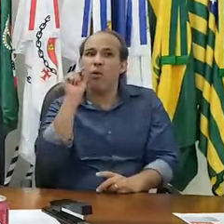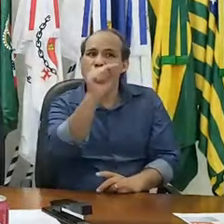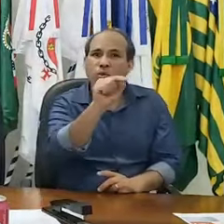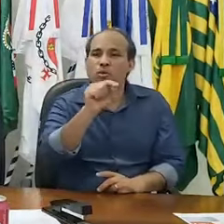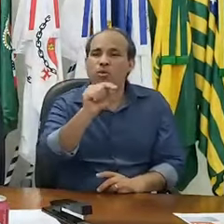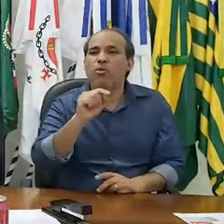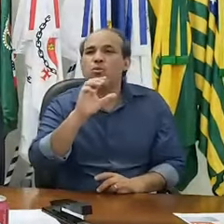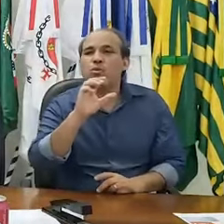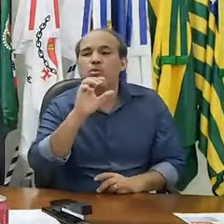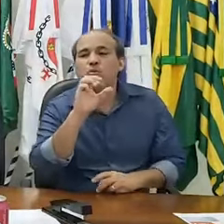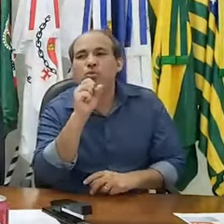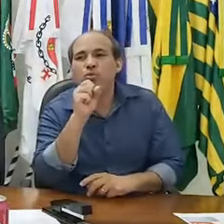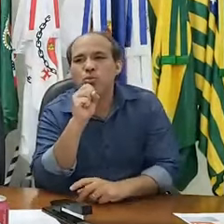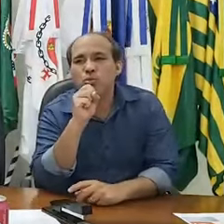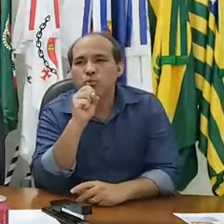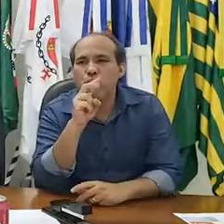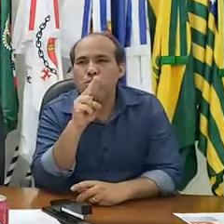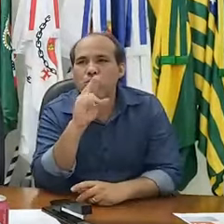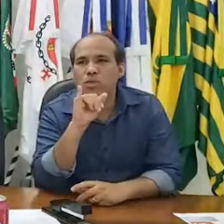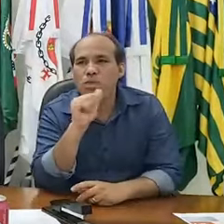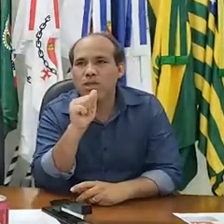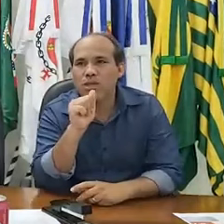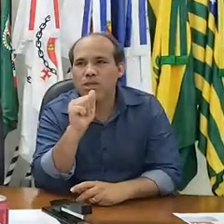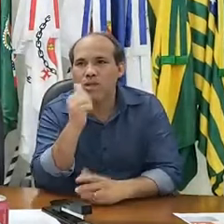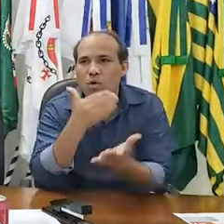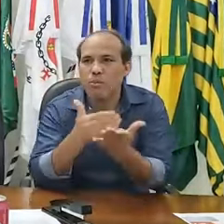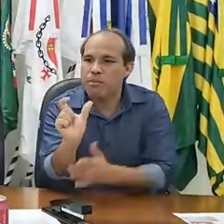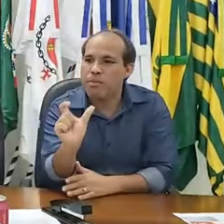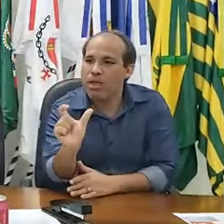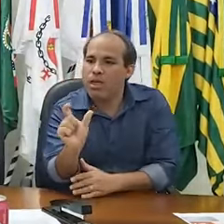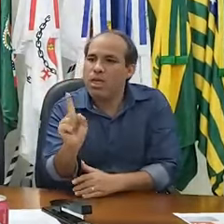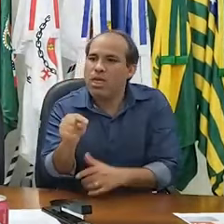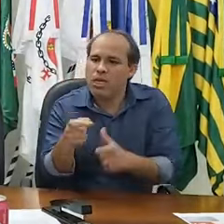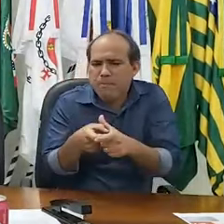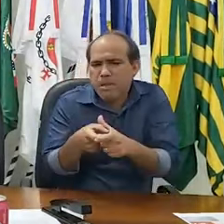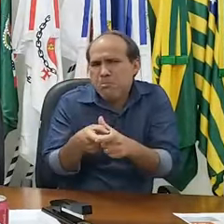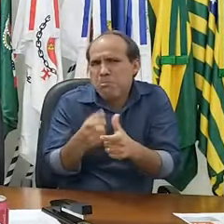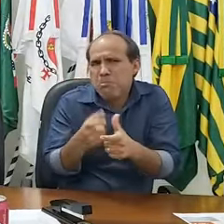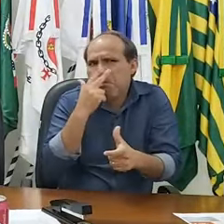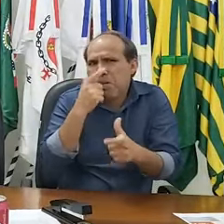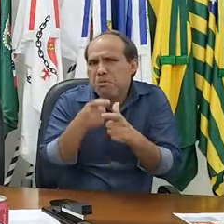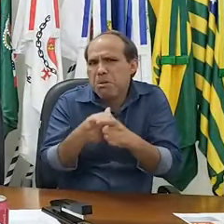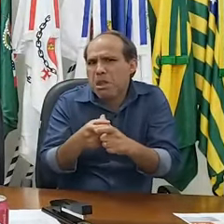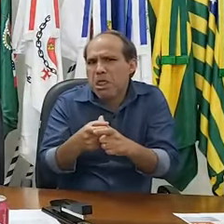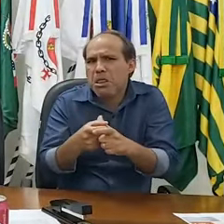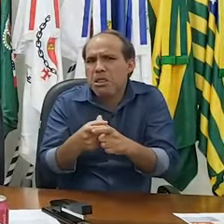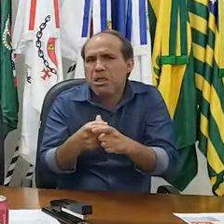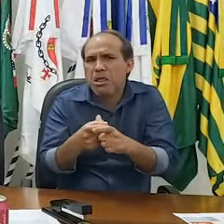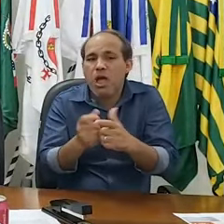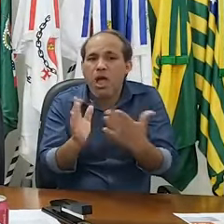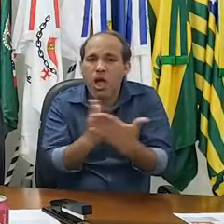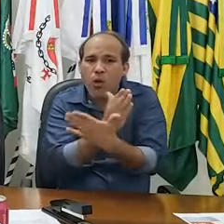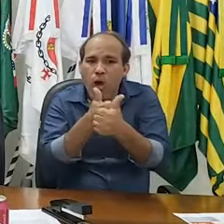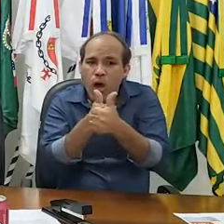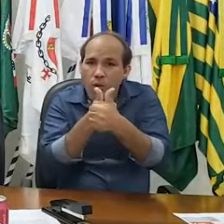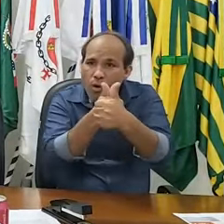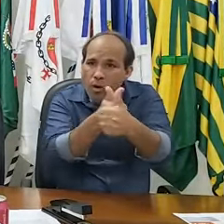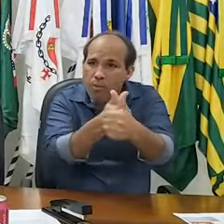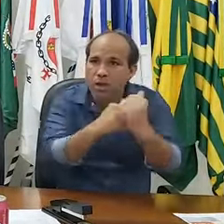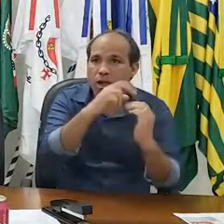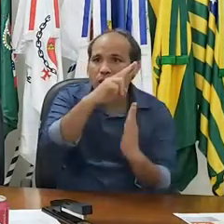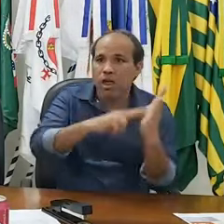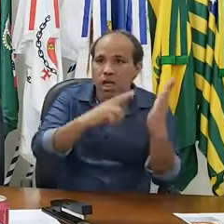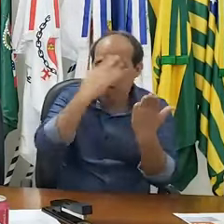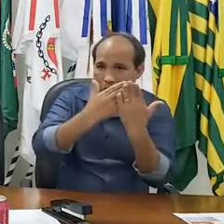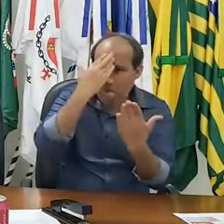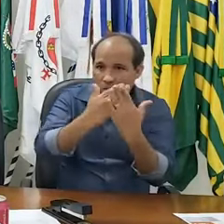o pessoal começar a entender aqui que tem uma minoria, não disse é minoria, não sei, né? Mas aquele pessoal que acompanha o relator